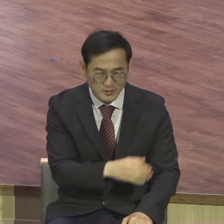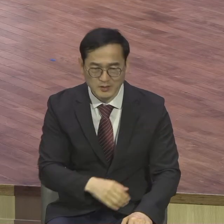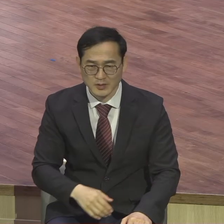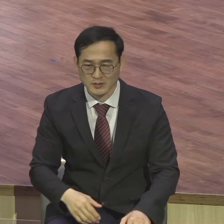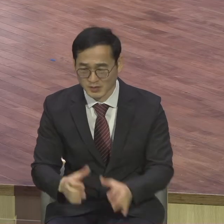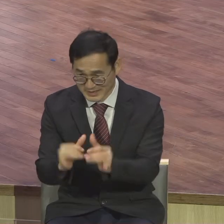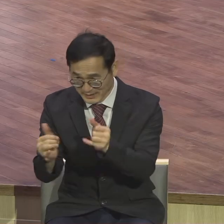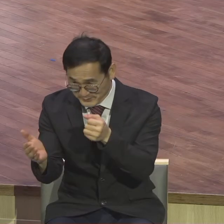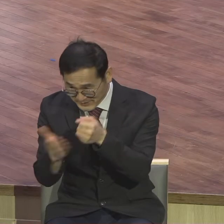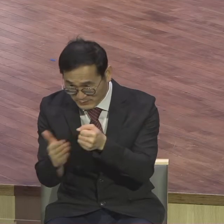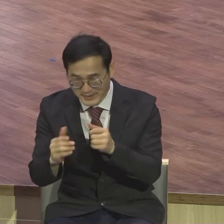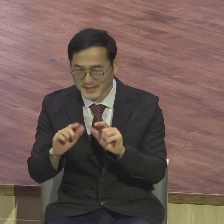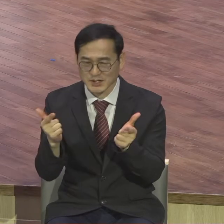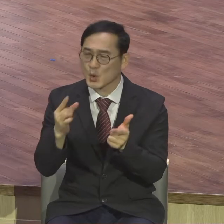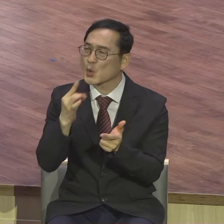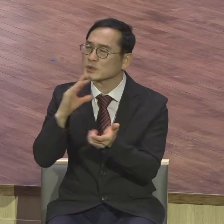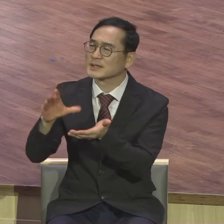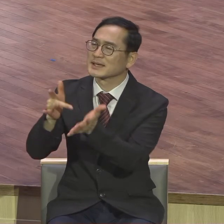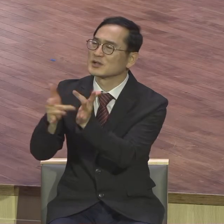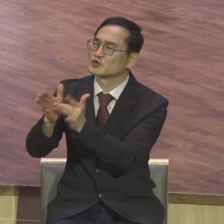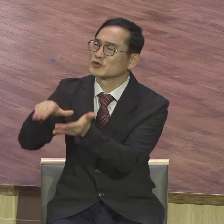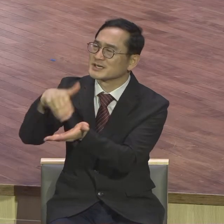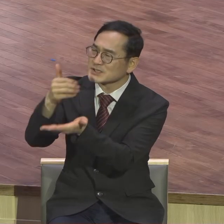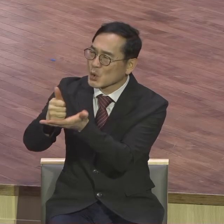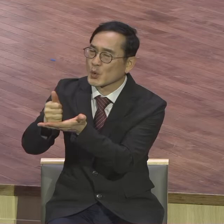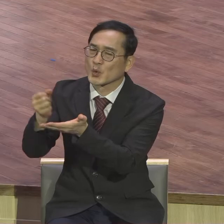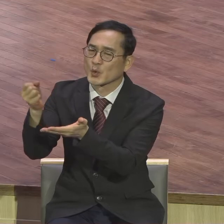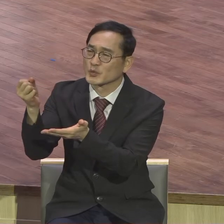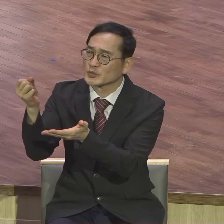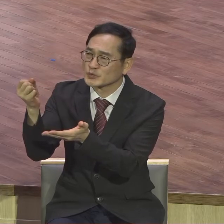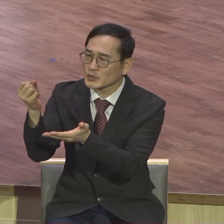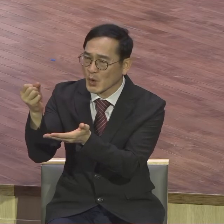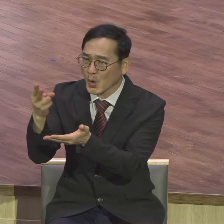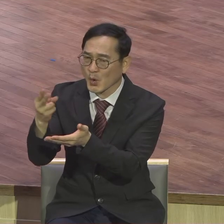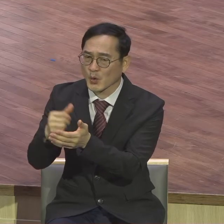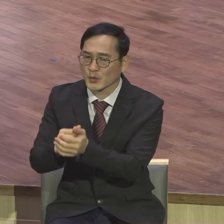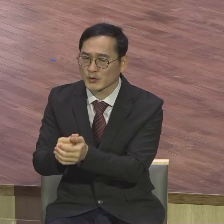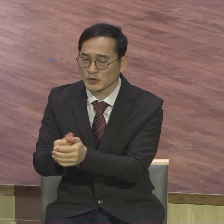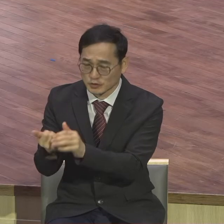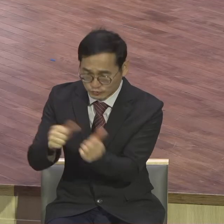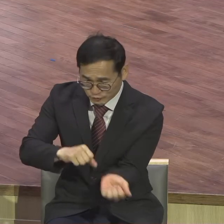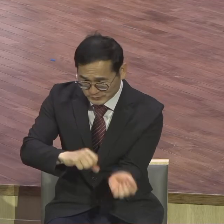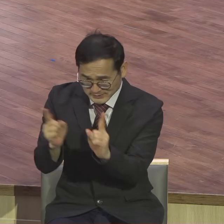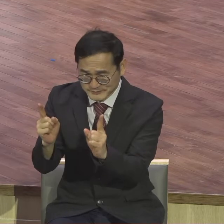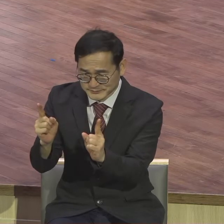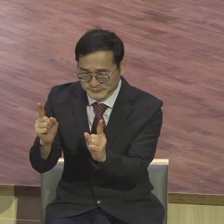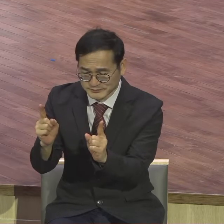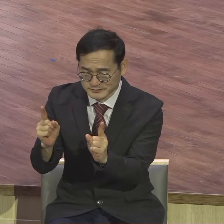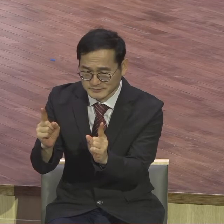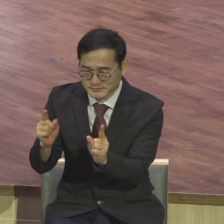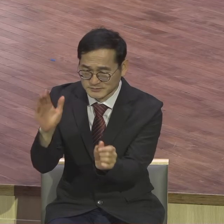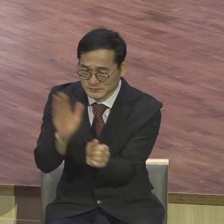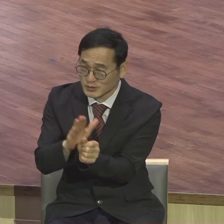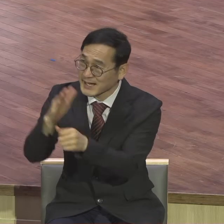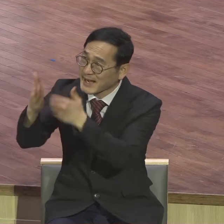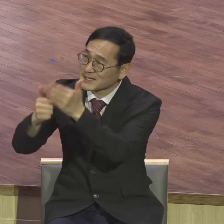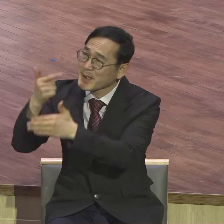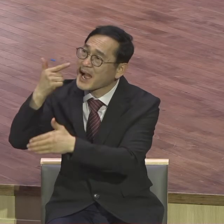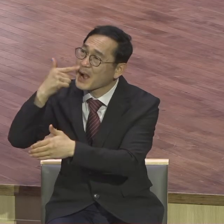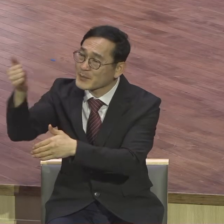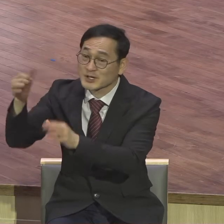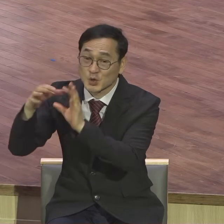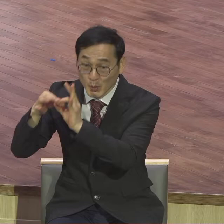말미암은 것도 아니요, 오직 예수 그리스도와 그의 죽은 자 가운데서 살아지신 하나님 아버지로 말미암아